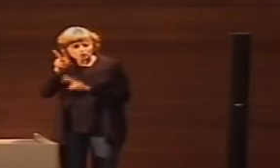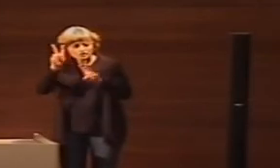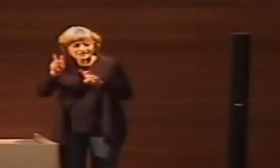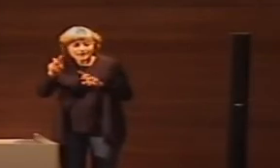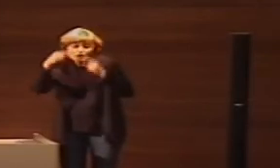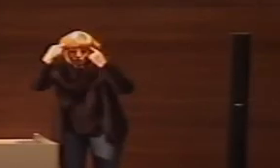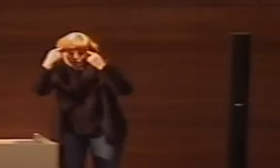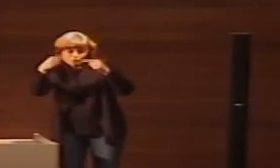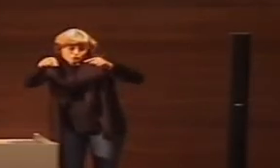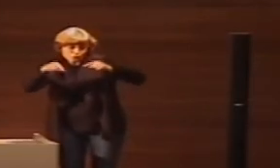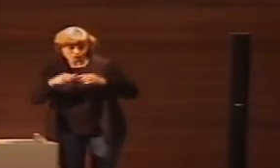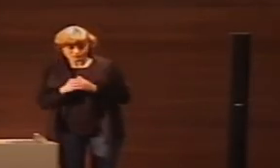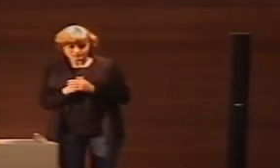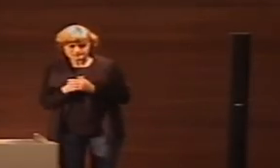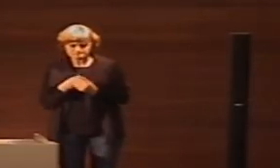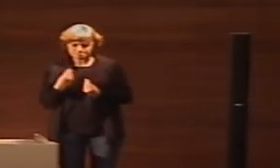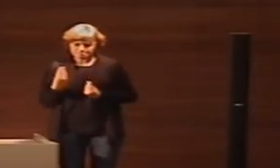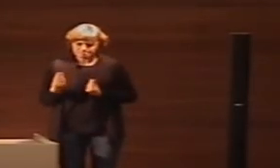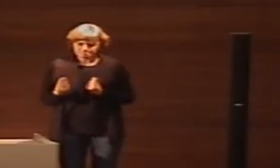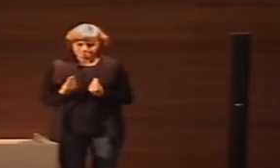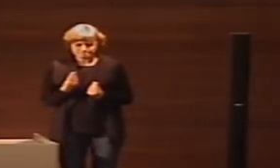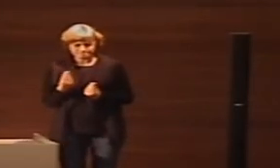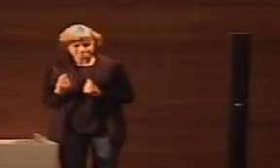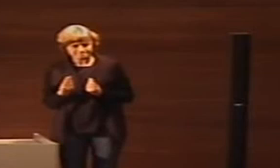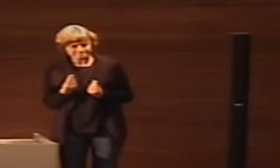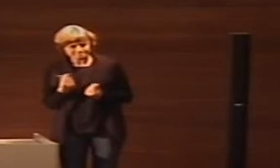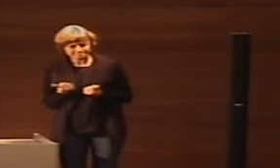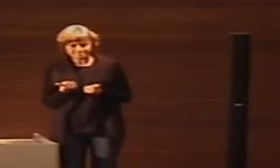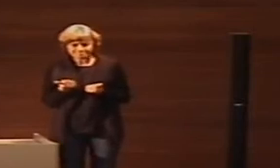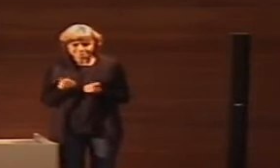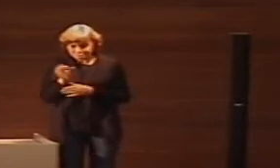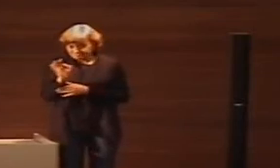¿no? Y bueno, no sé.